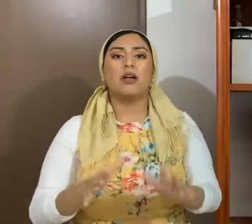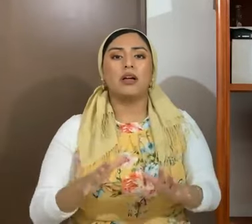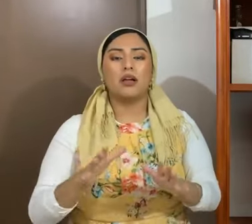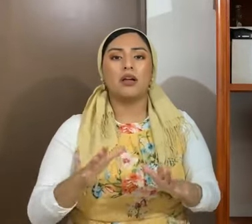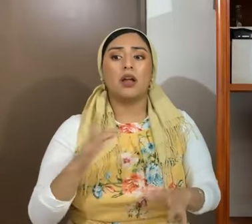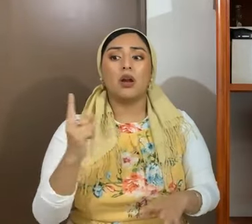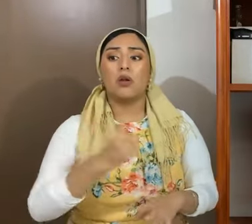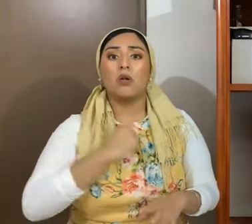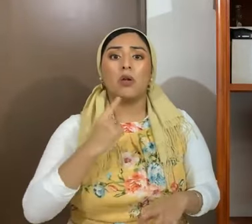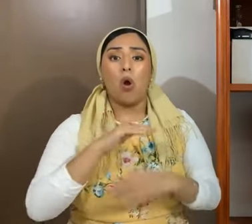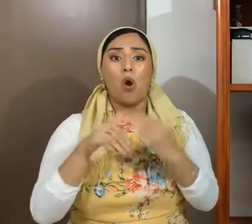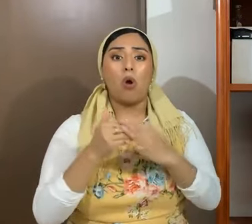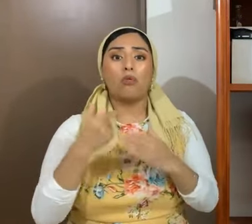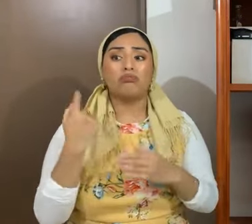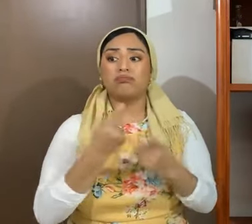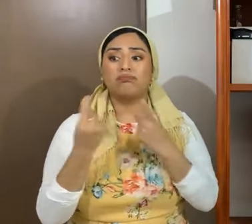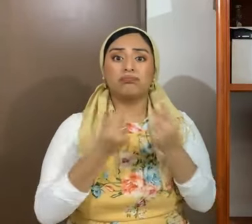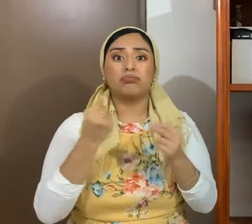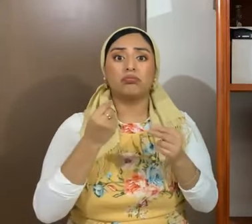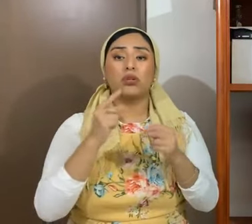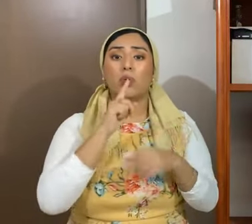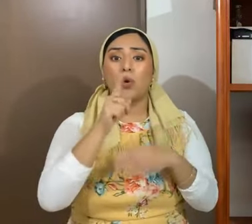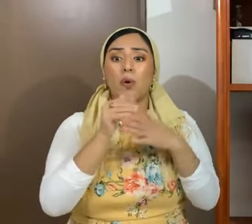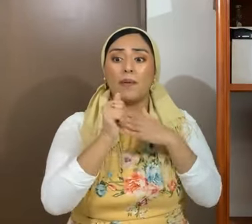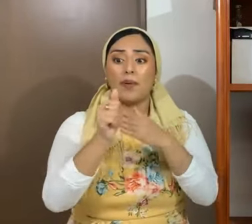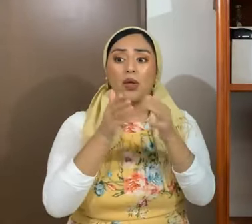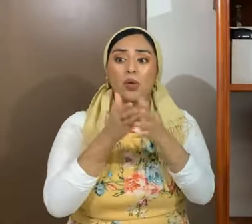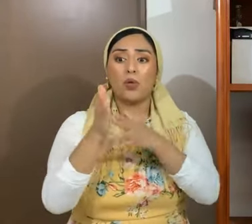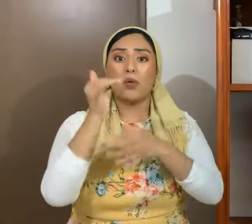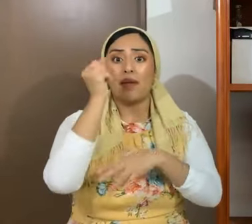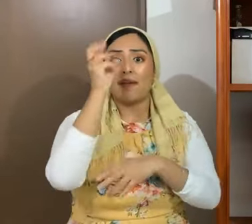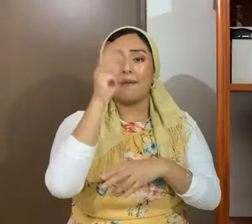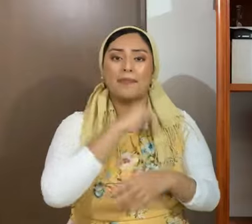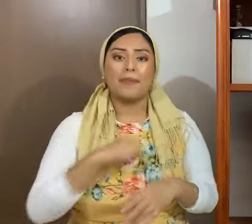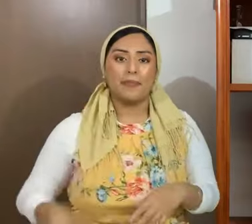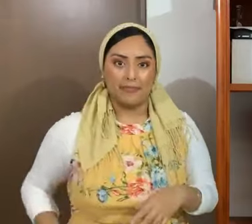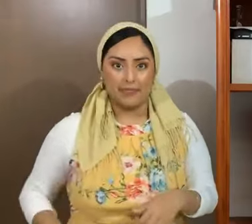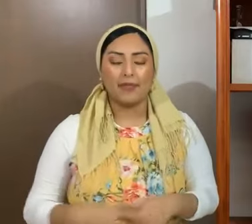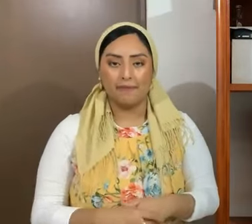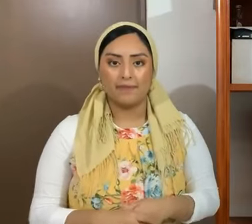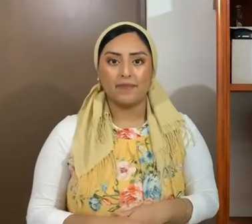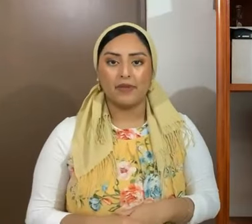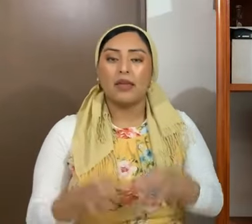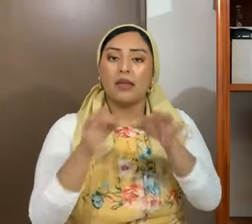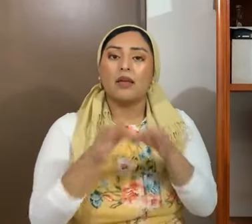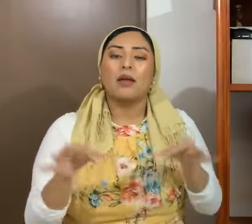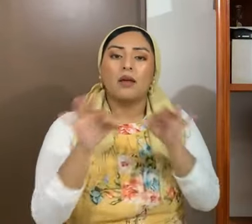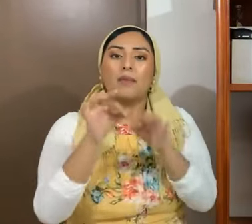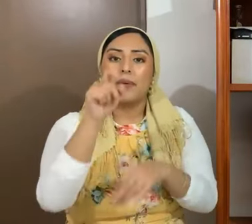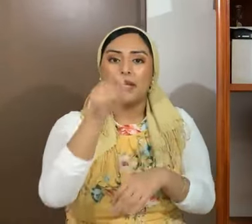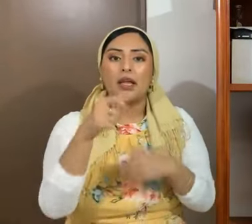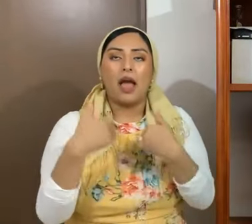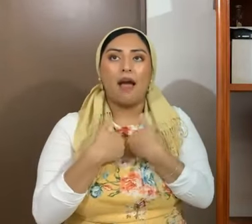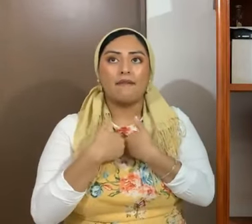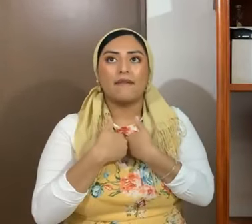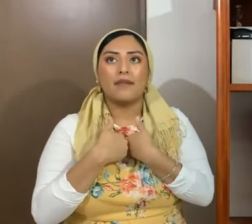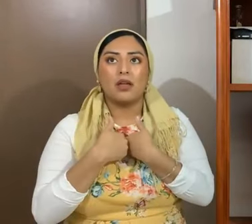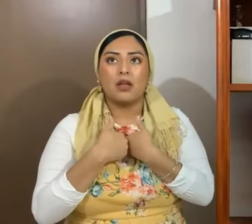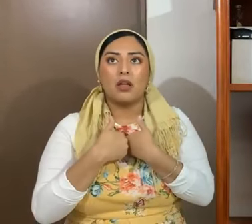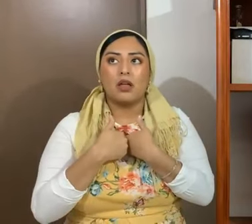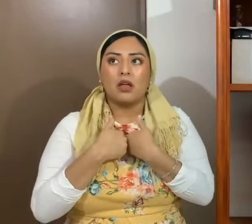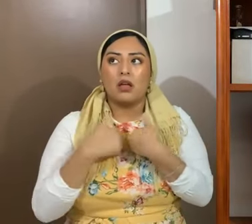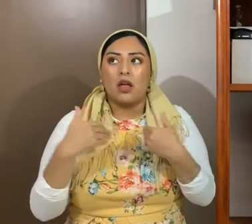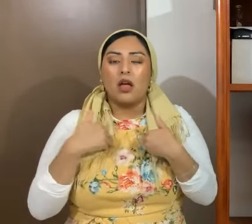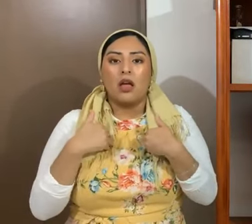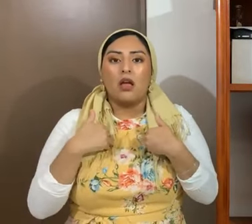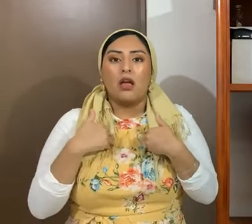que realmente todo lo que hacemos es dirigido por Yahshua HaMashiach. Pero para eso hay que tener, para poder tener